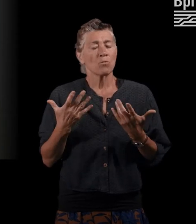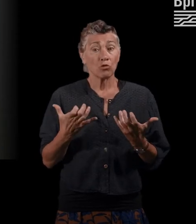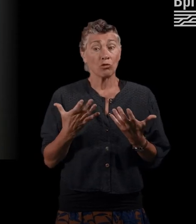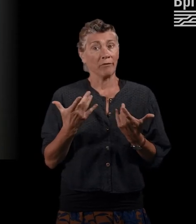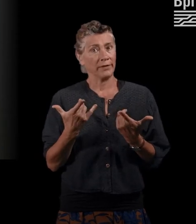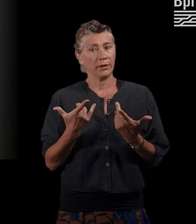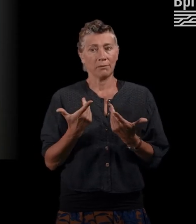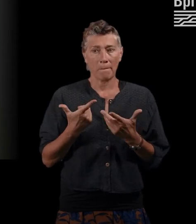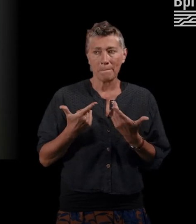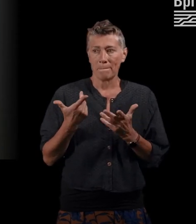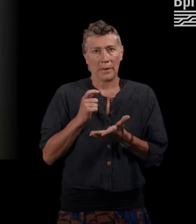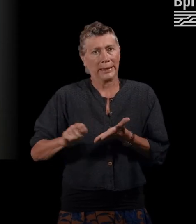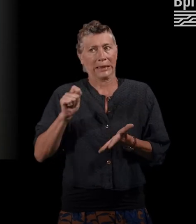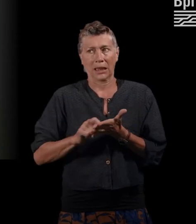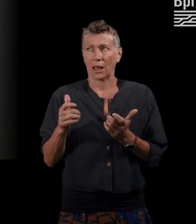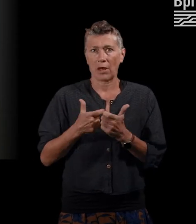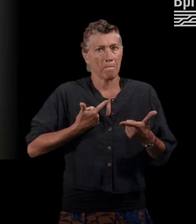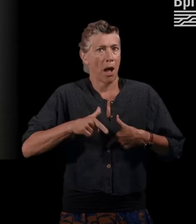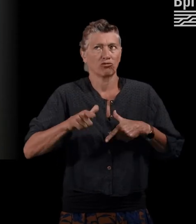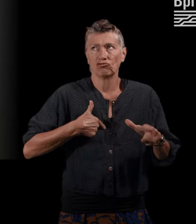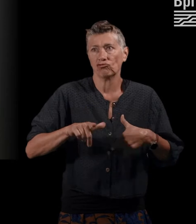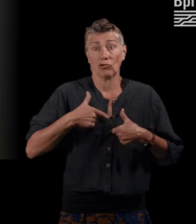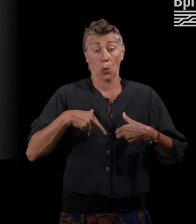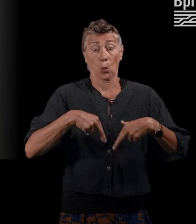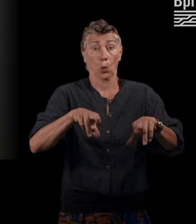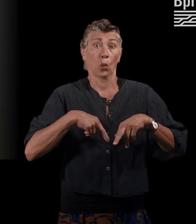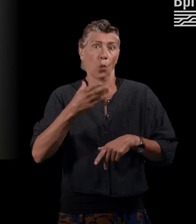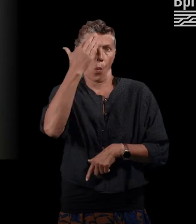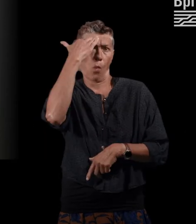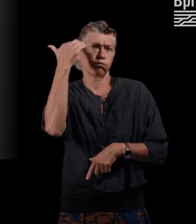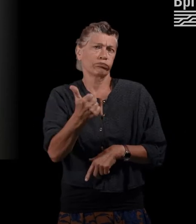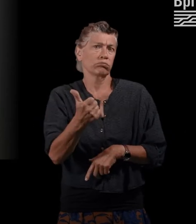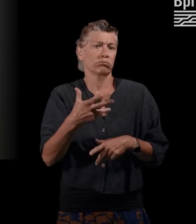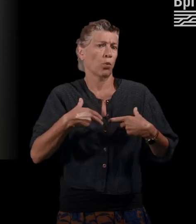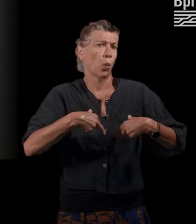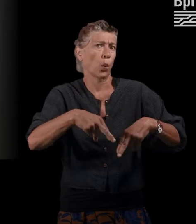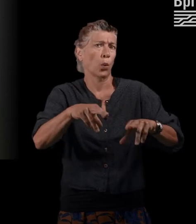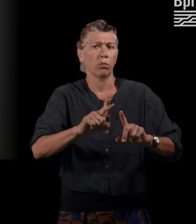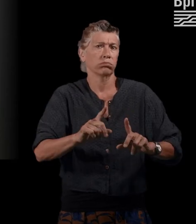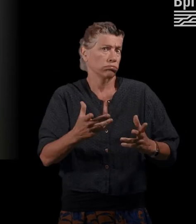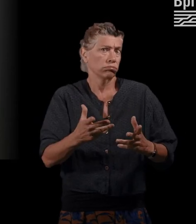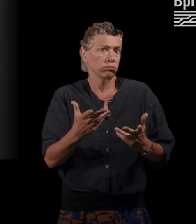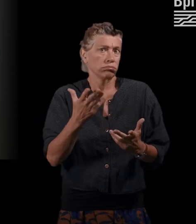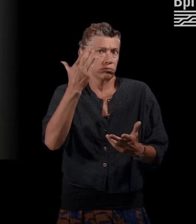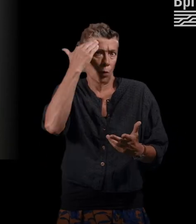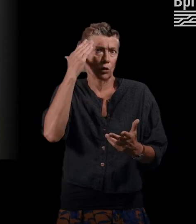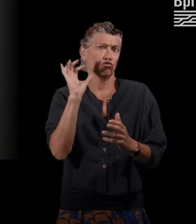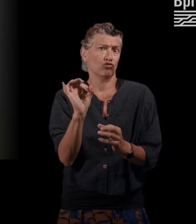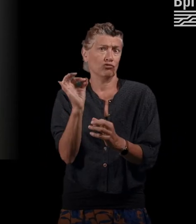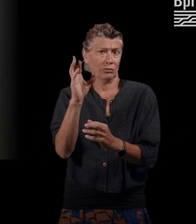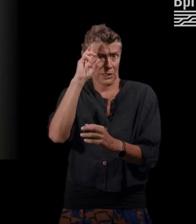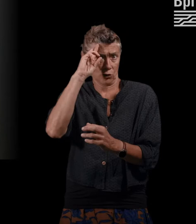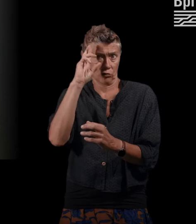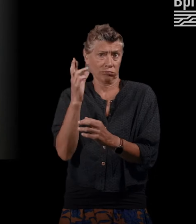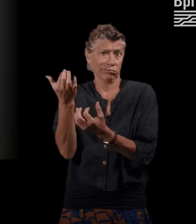j'ai décidé de l'écrire en marchant dans une rue. Et j'ai choisi cette rue parce que c'est une rue que je connais. C'est une rue qui,